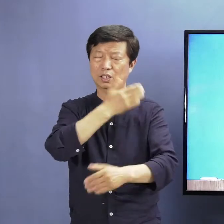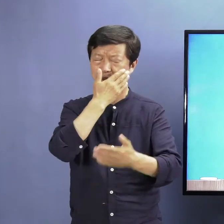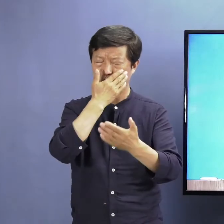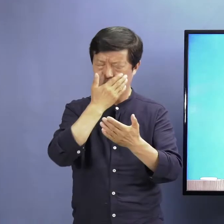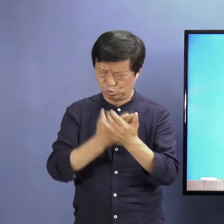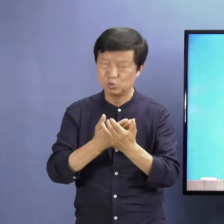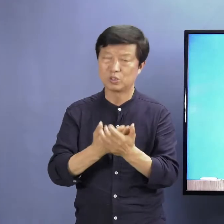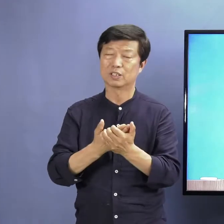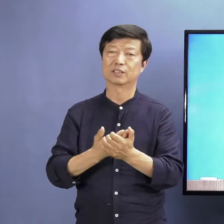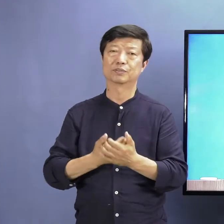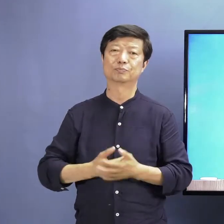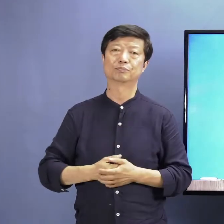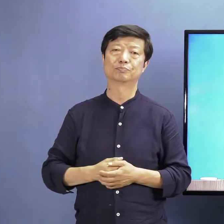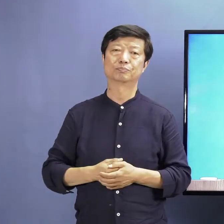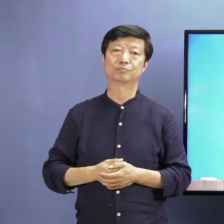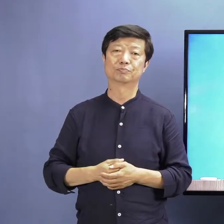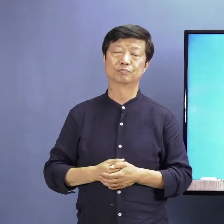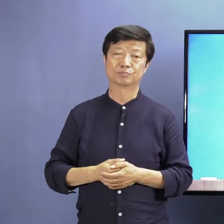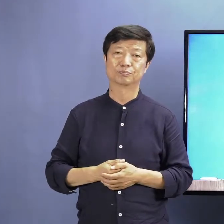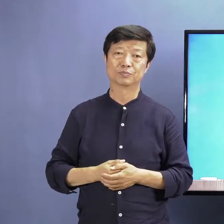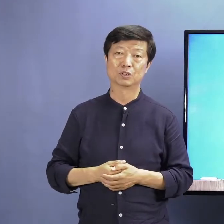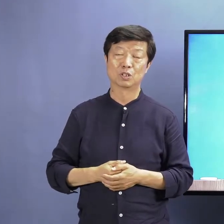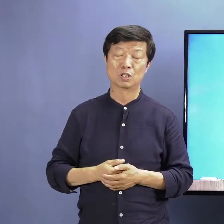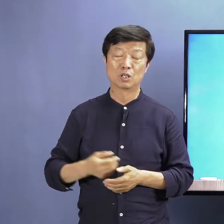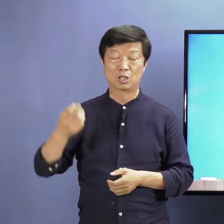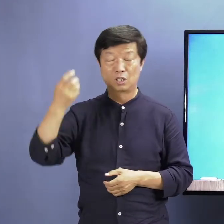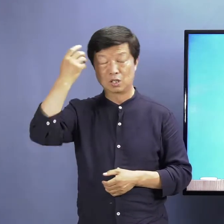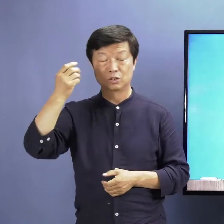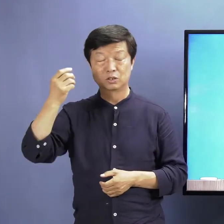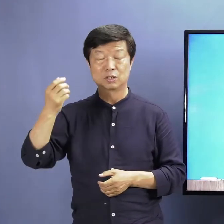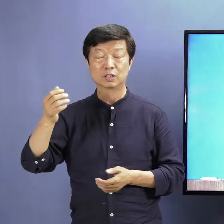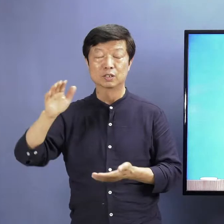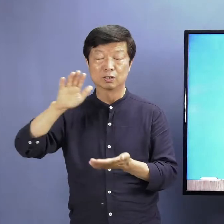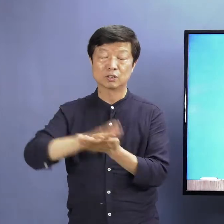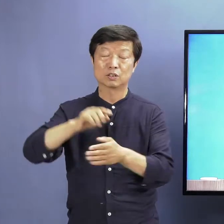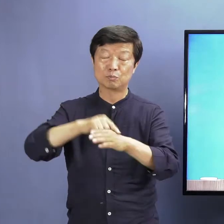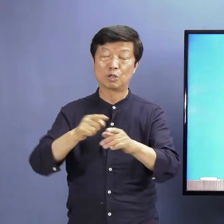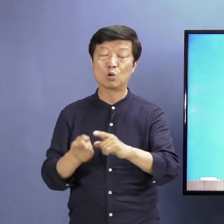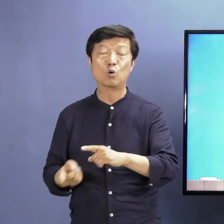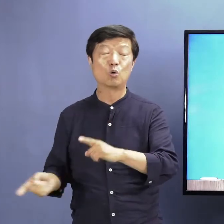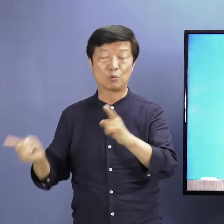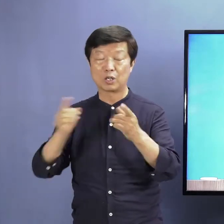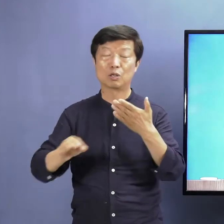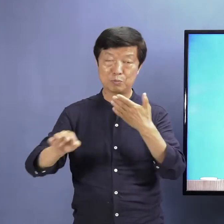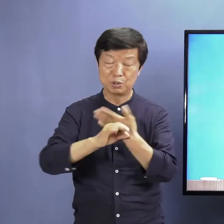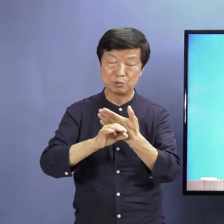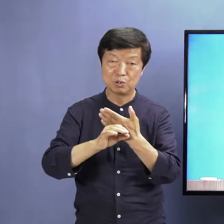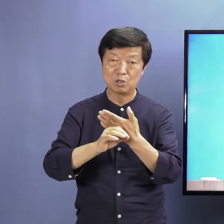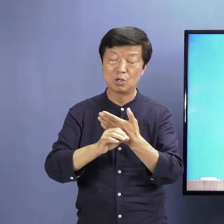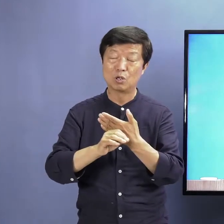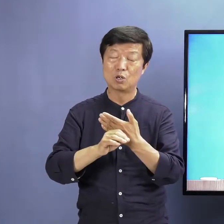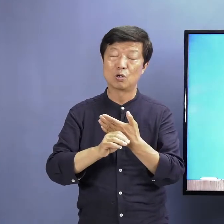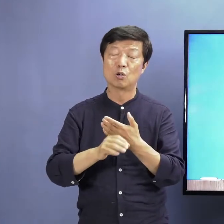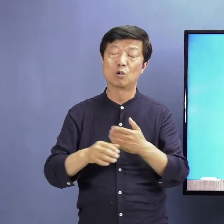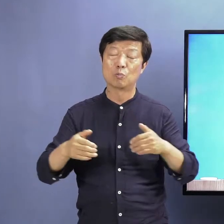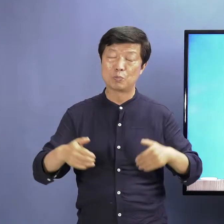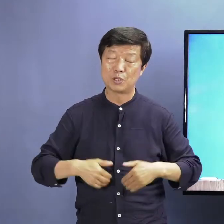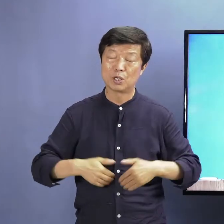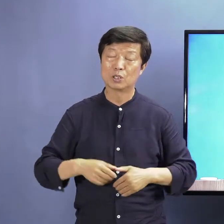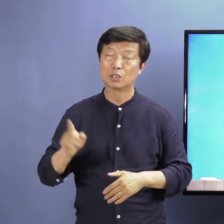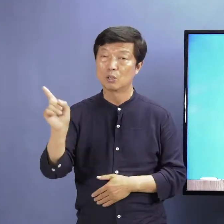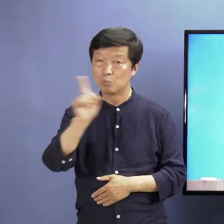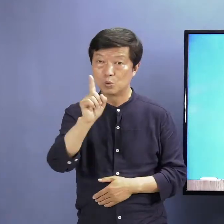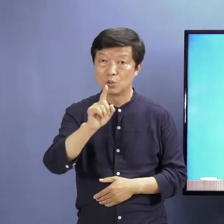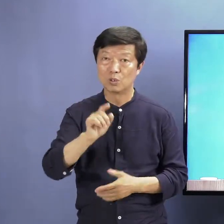거예요. 자, 그렇다면 영적인 열정 회복하되 구체적으로 어떤 것을 회복해야 되는가? 뭐 굉장히 여러